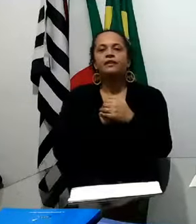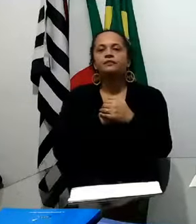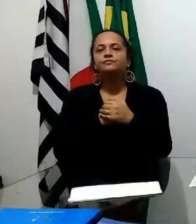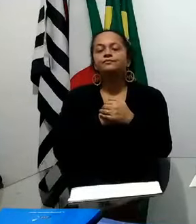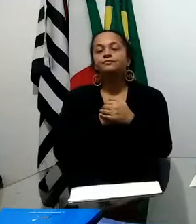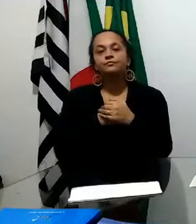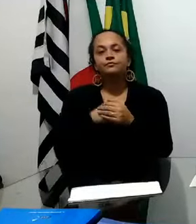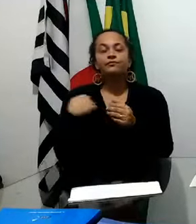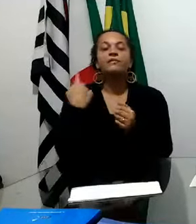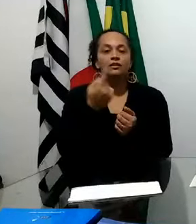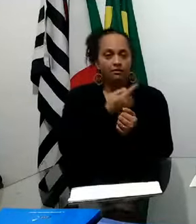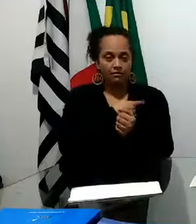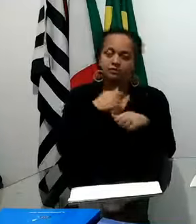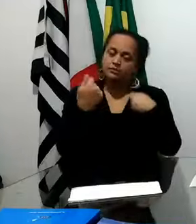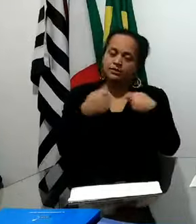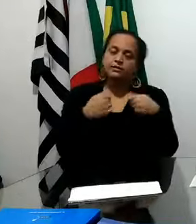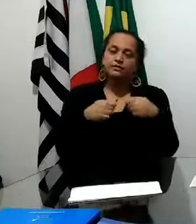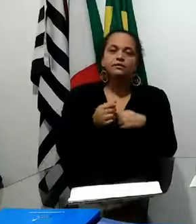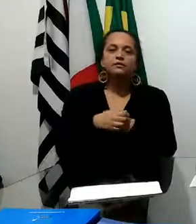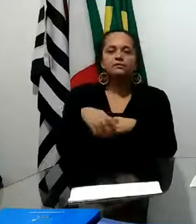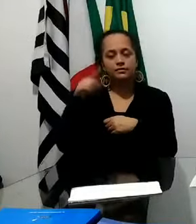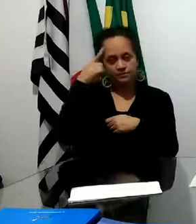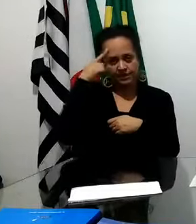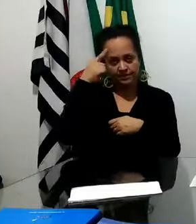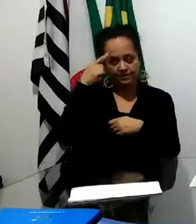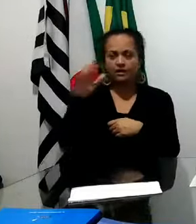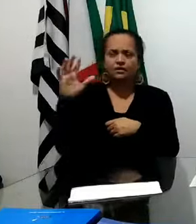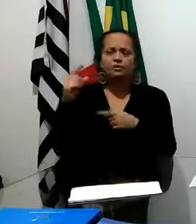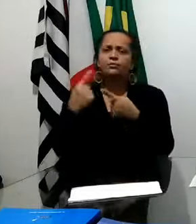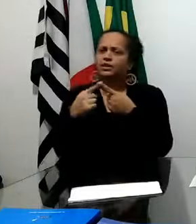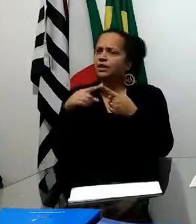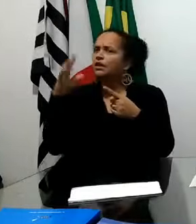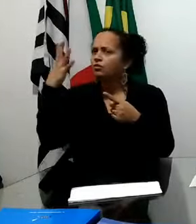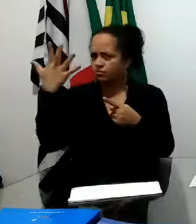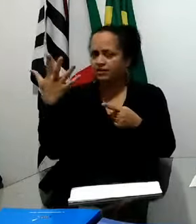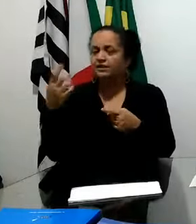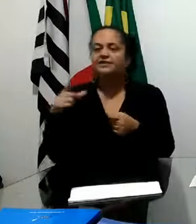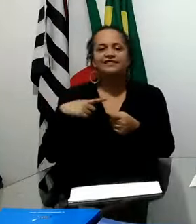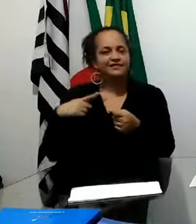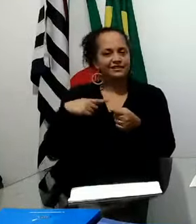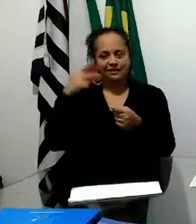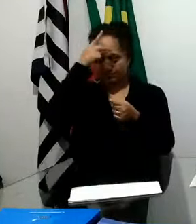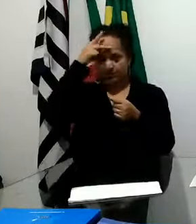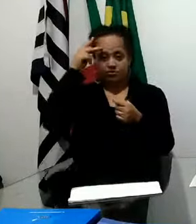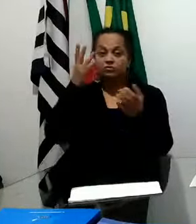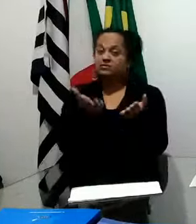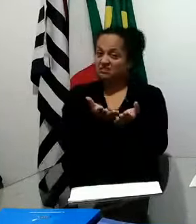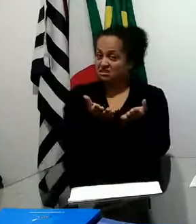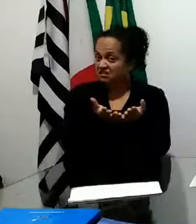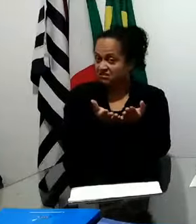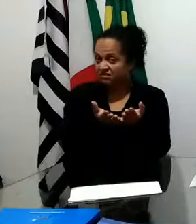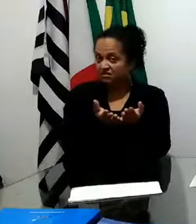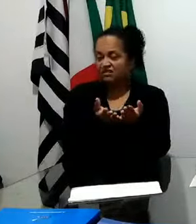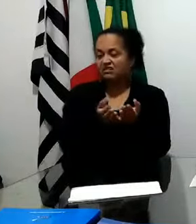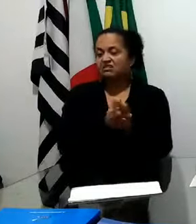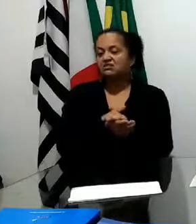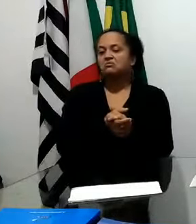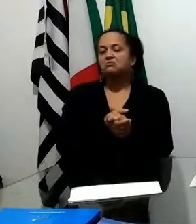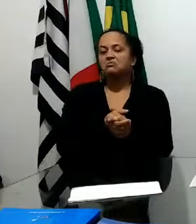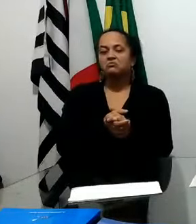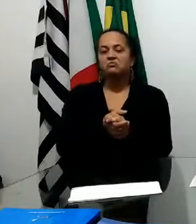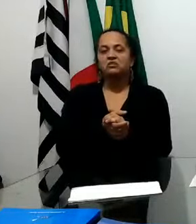mas acontece de você ver pessoas, ou até mesmo você como cristão, ter algumas atitudes,